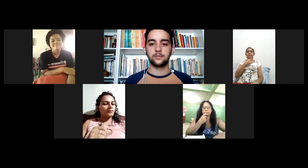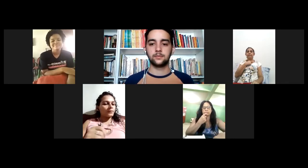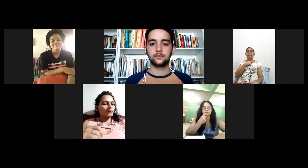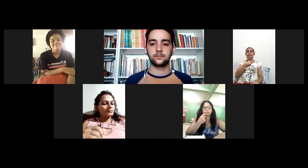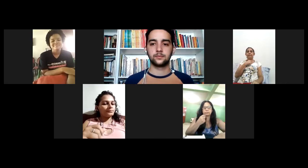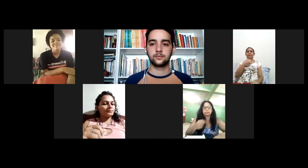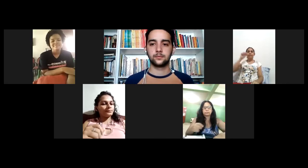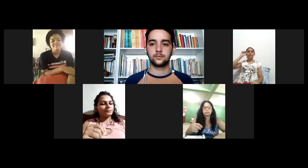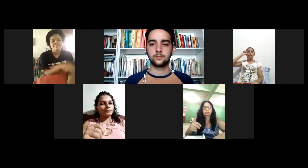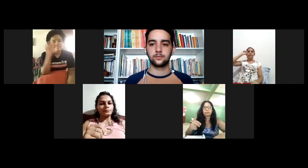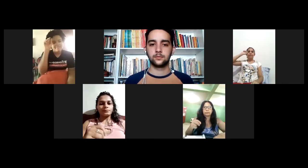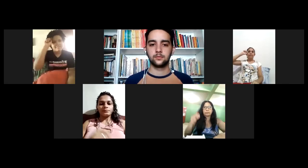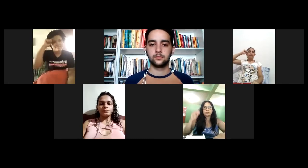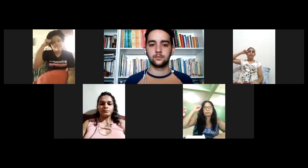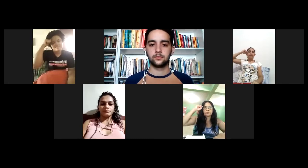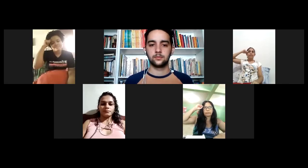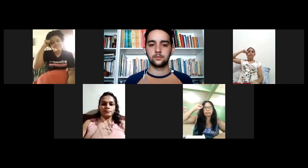preto,